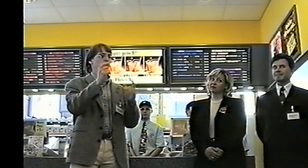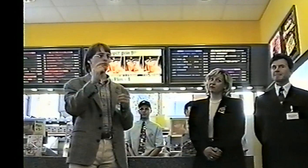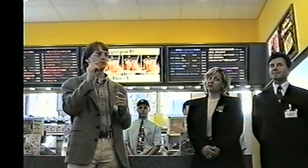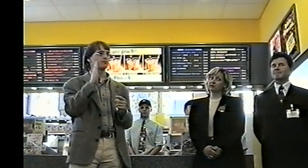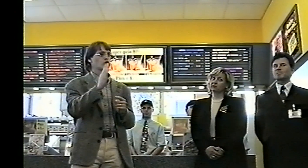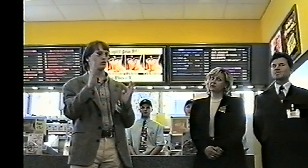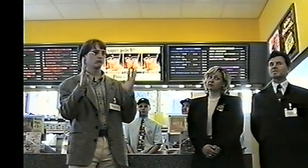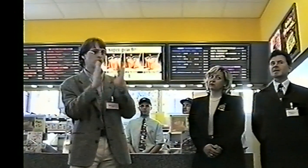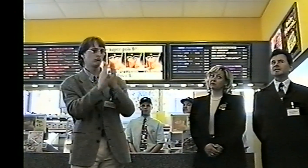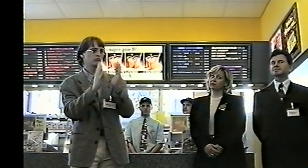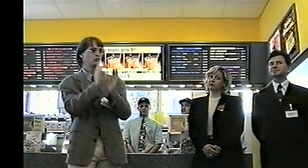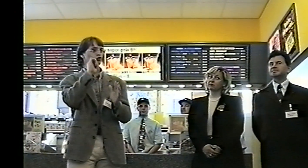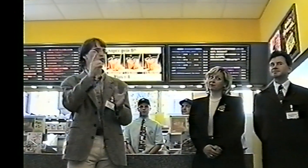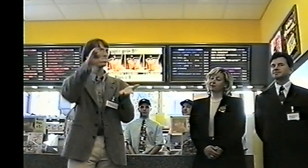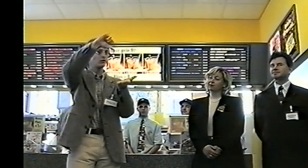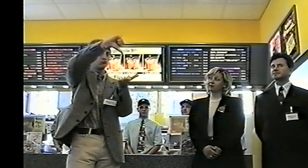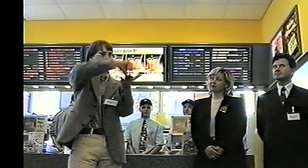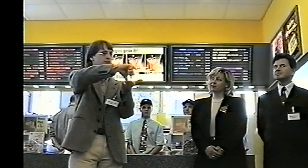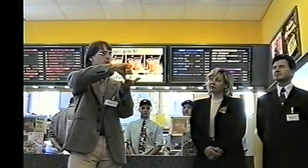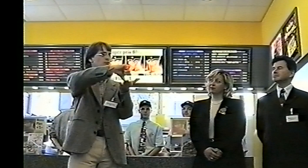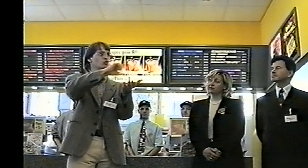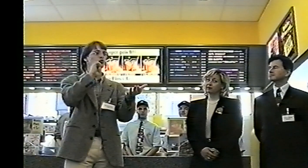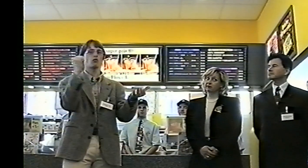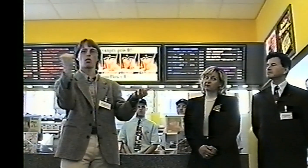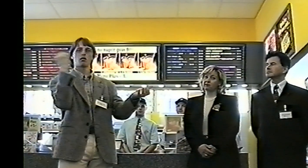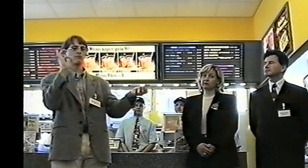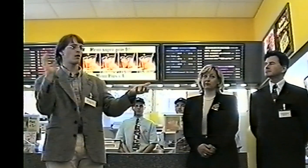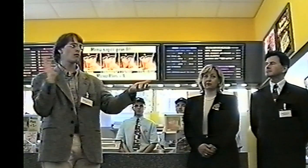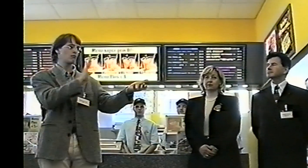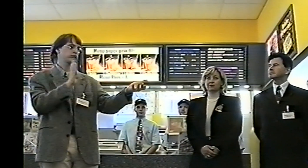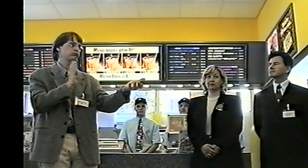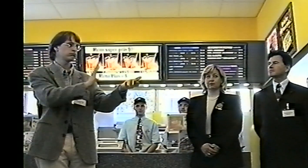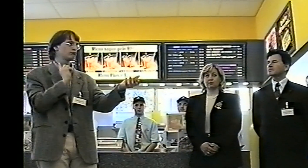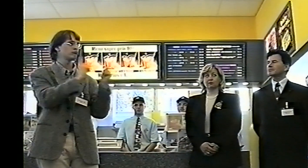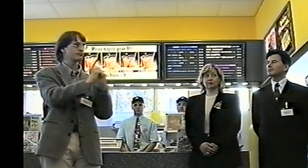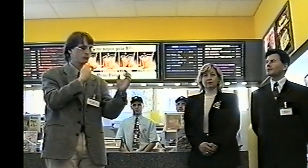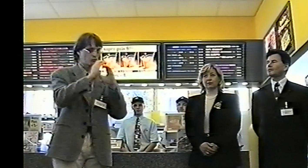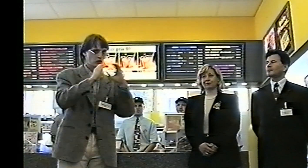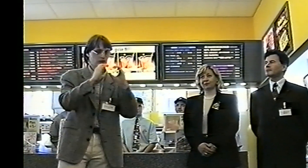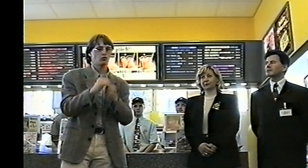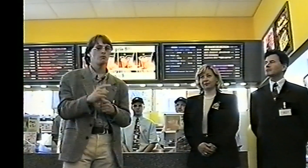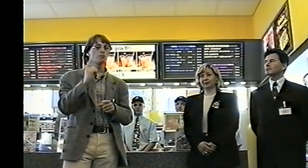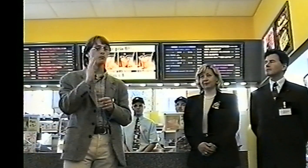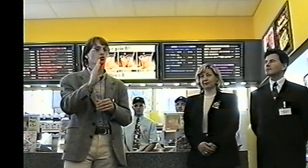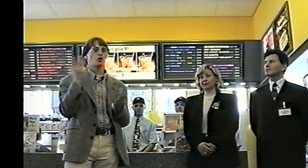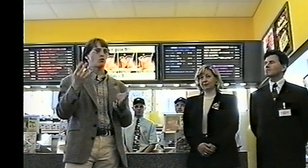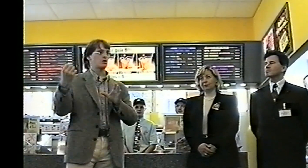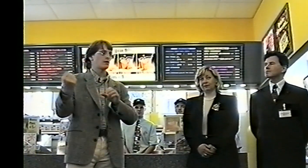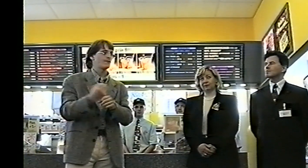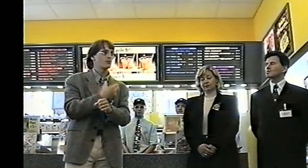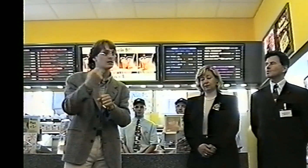On appelle notre centre la maison de culture. Les sourds ont besoin de se rencontrer. On évite